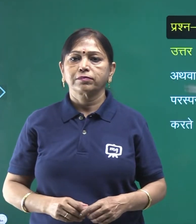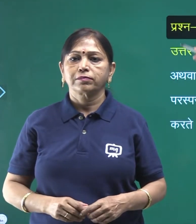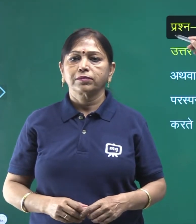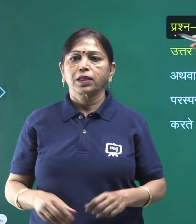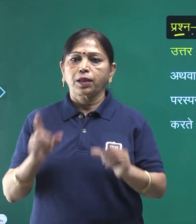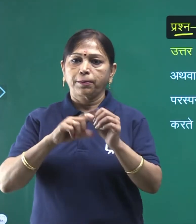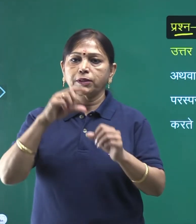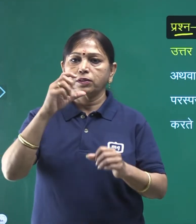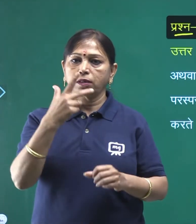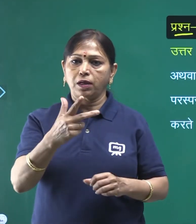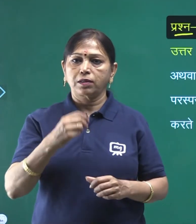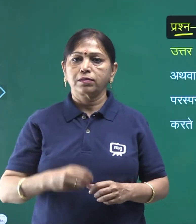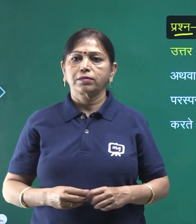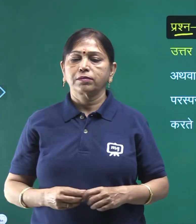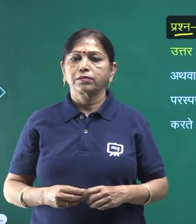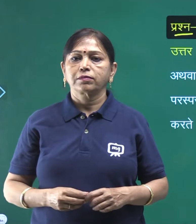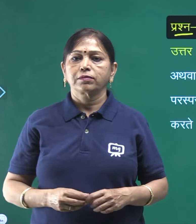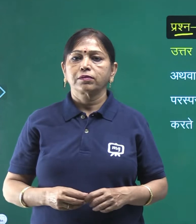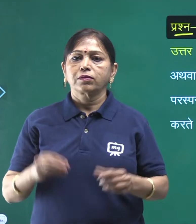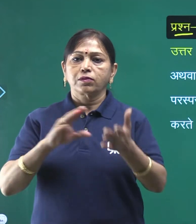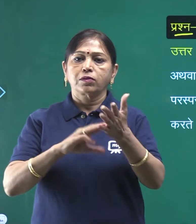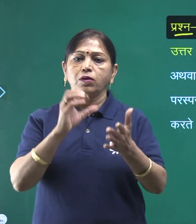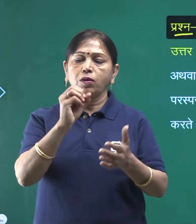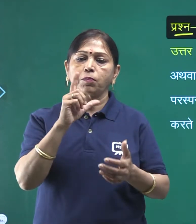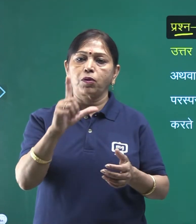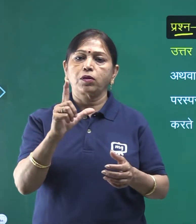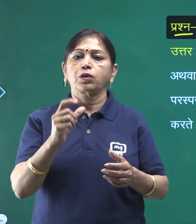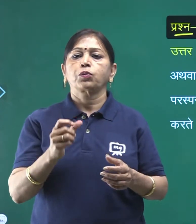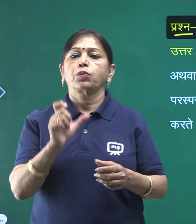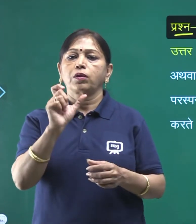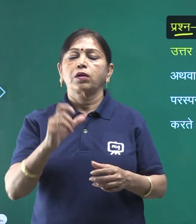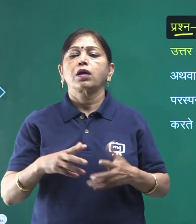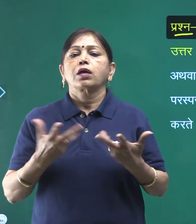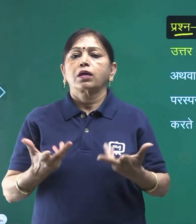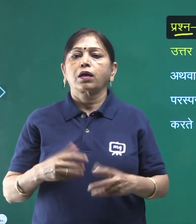प्रश्न 8, अणु क्या है?